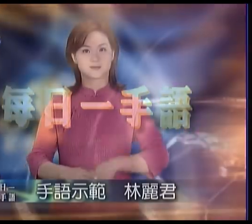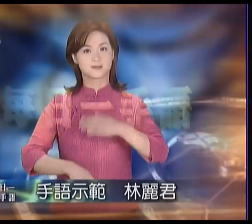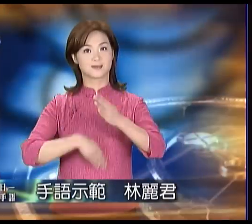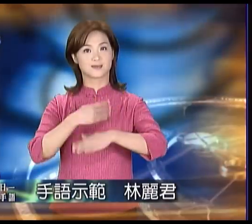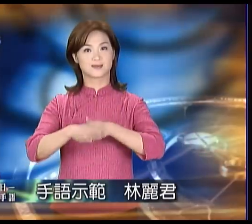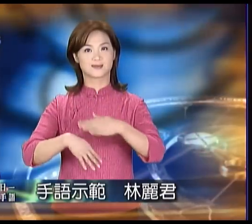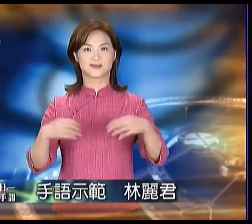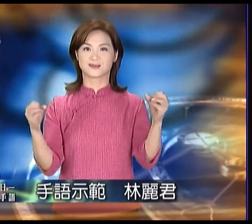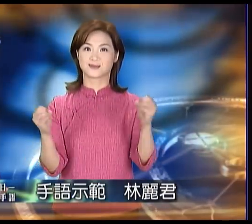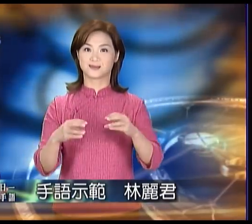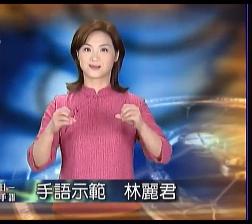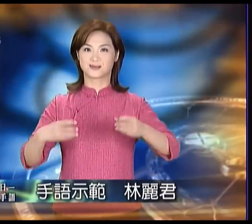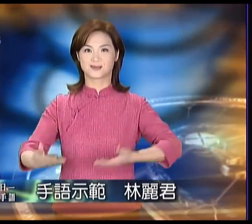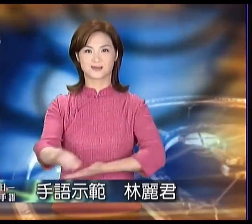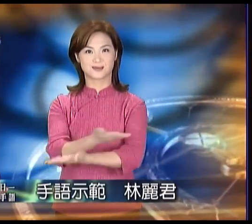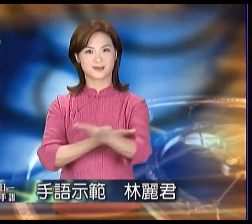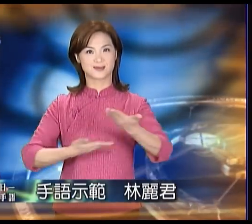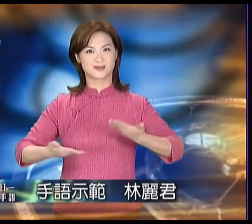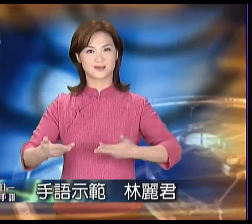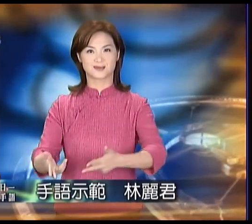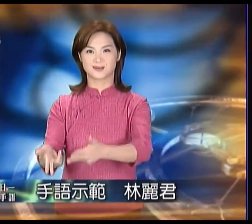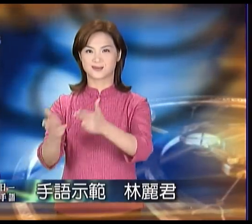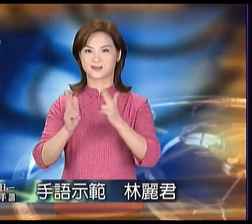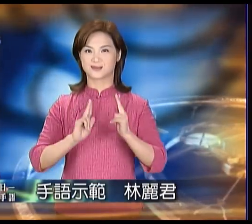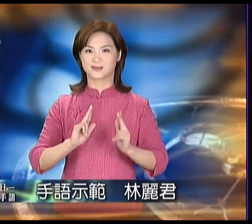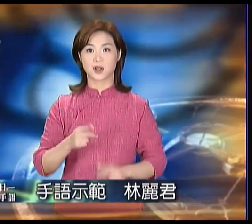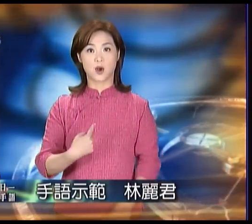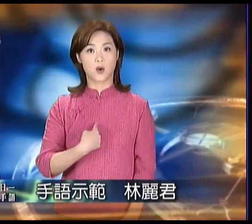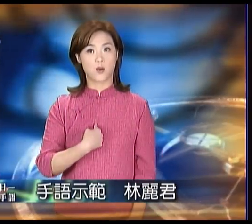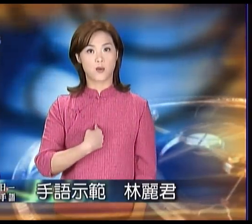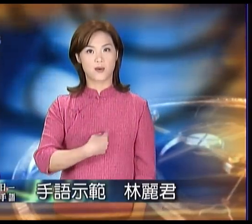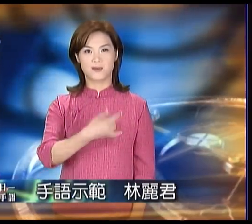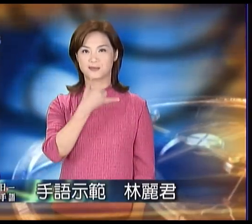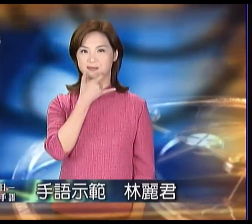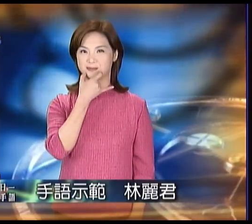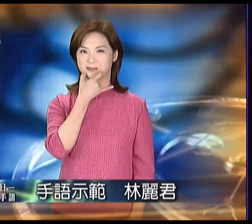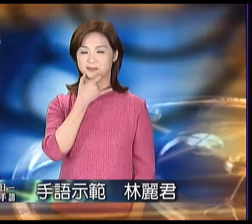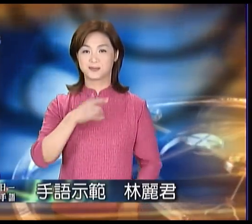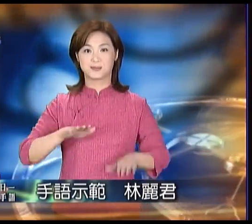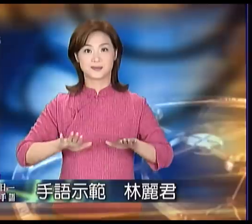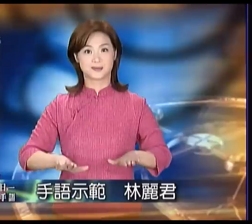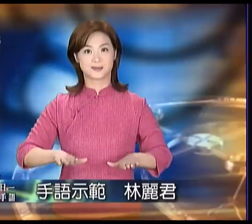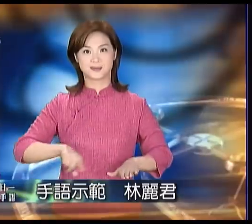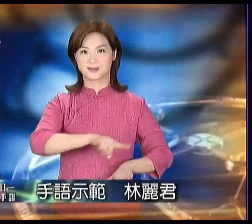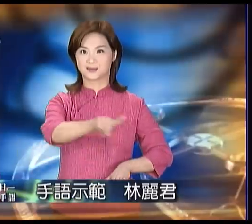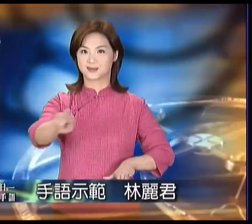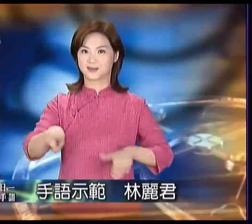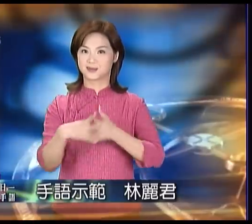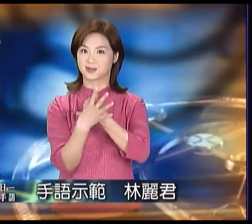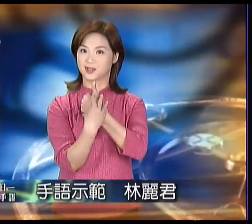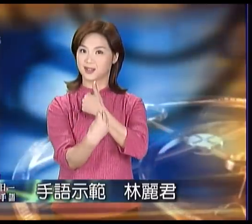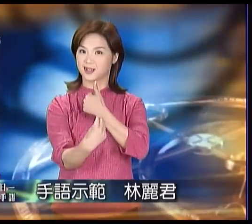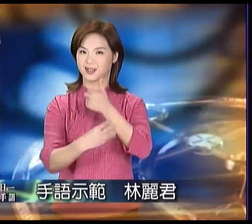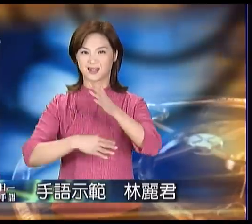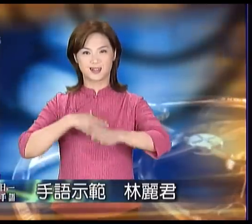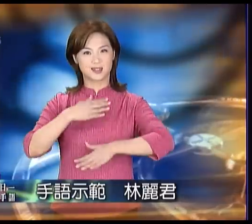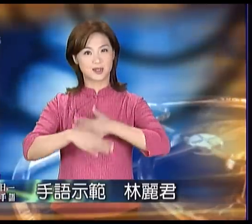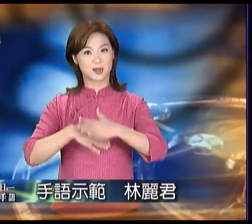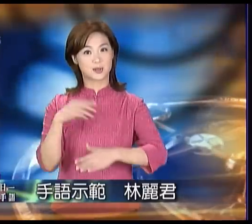动动双手，搭起无声的桥梁。我是林丽君，今天我们要来学跟保健有